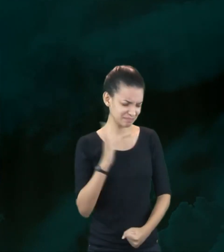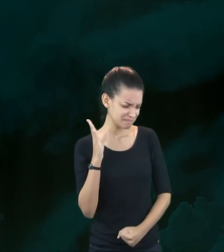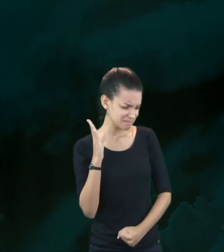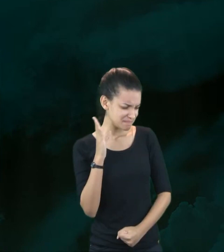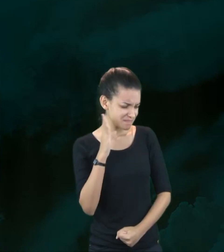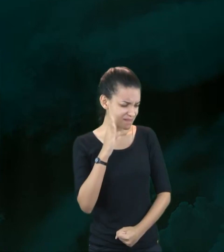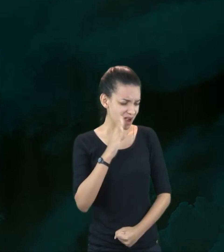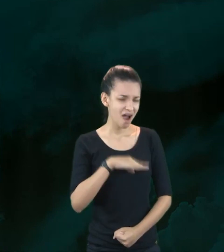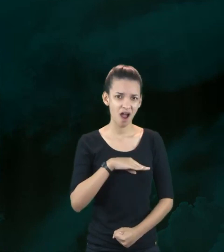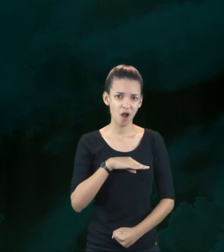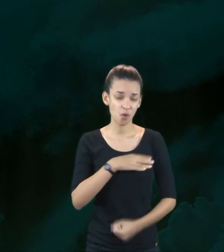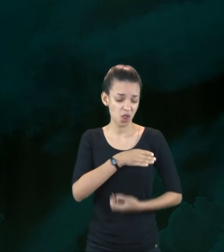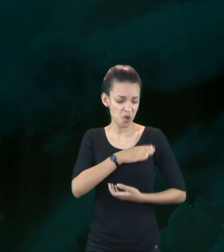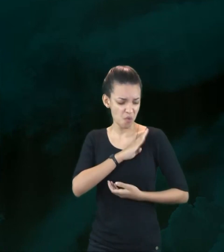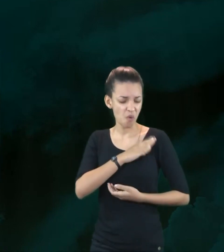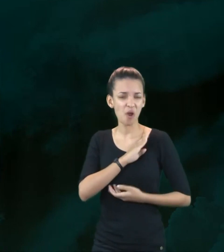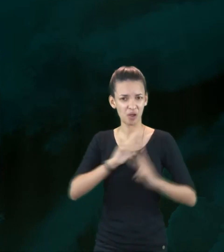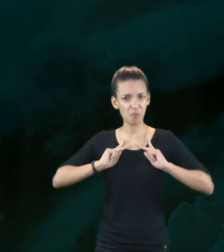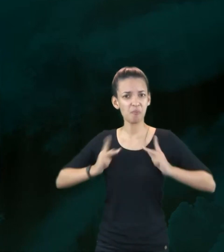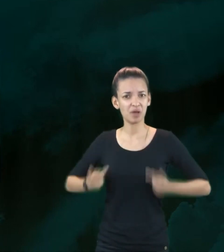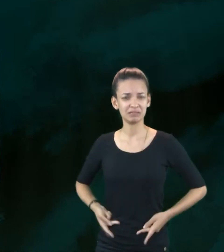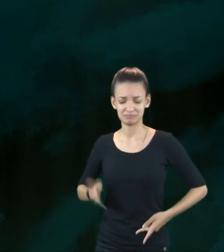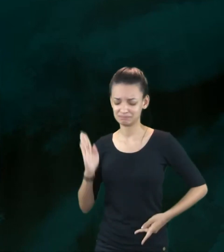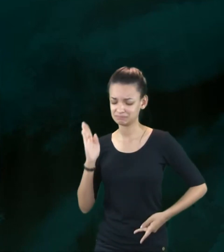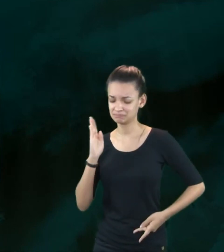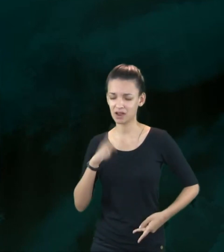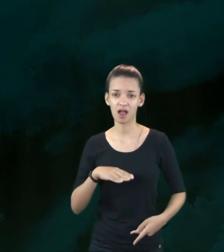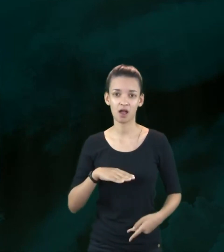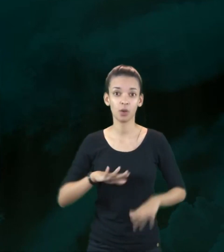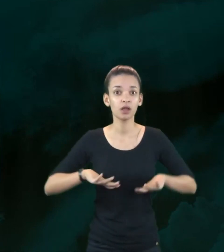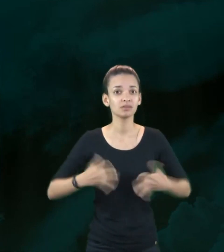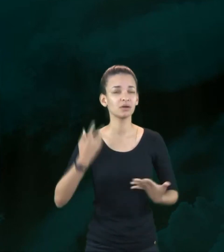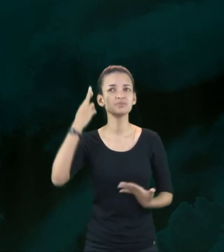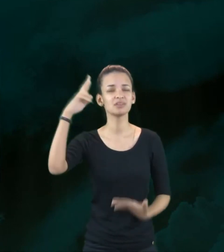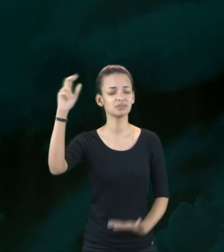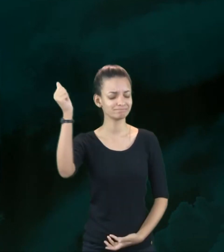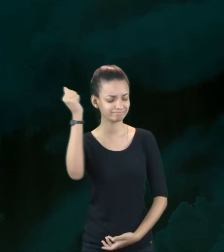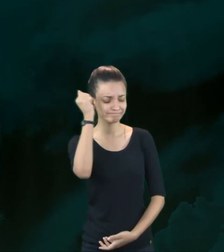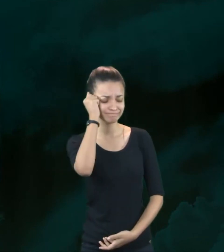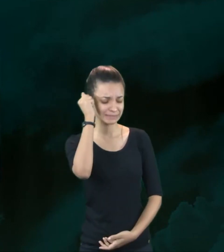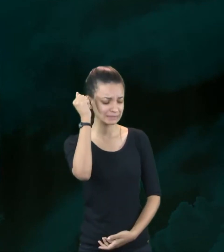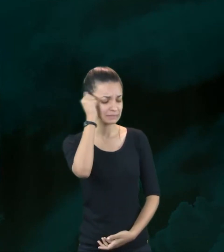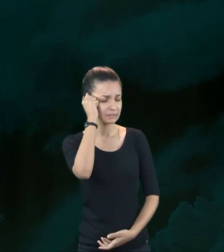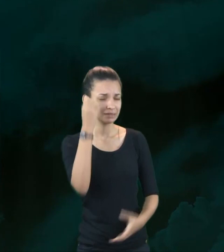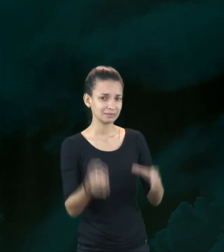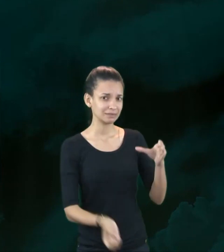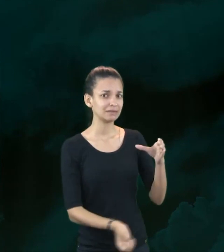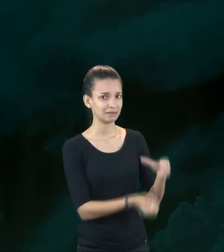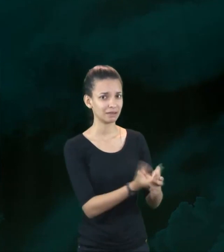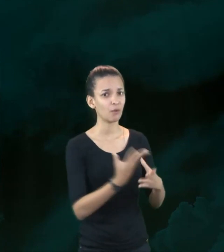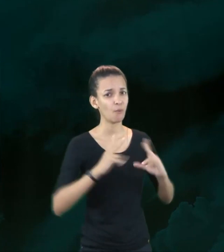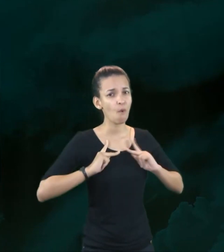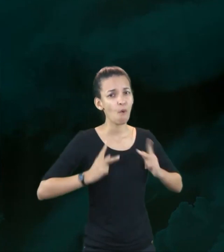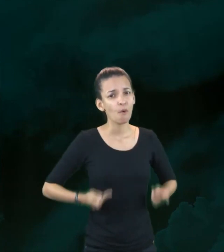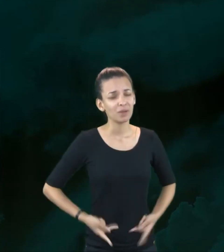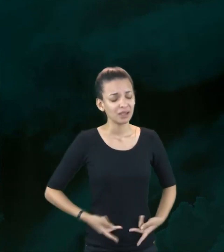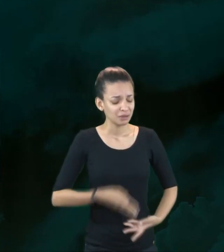o desígnio do seu coração, então se arrependeu o Senhor de ter feito o homem na terra, e isso lhe pesou no